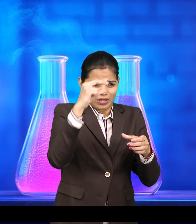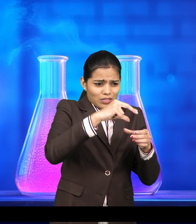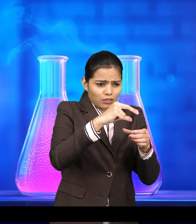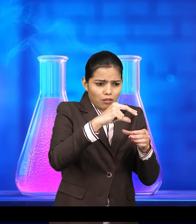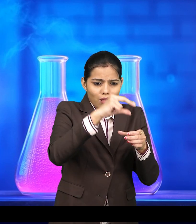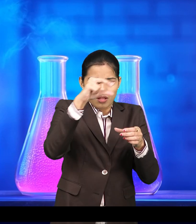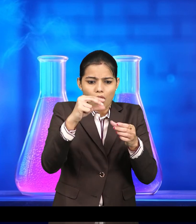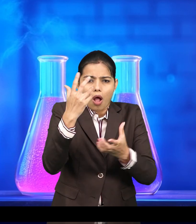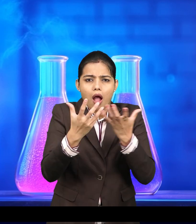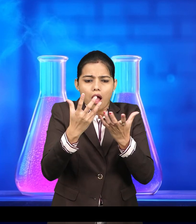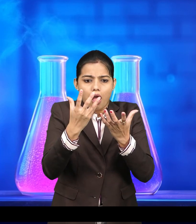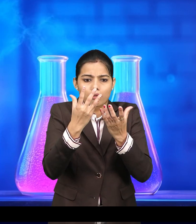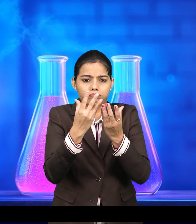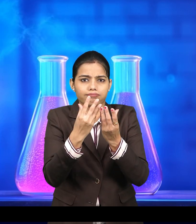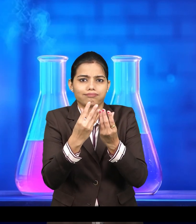कण,